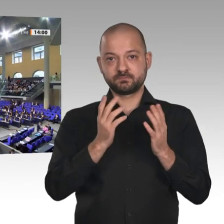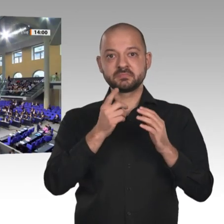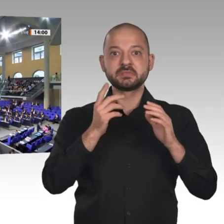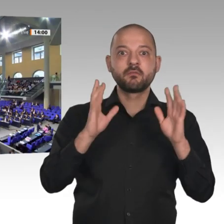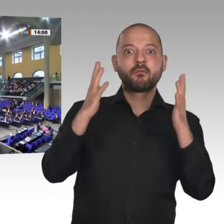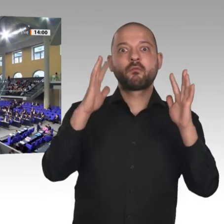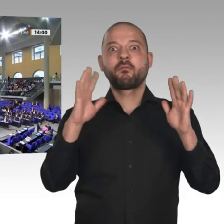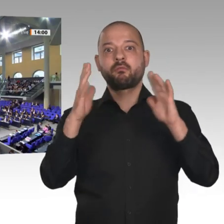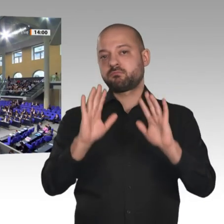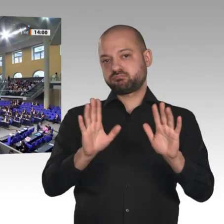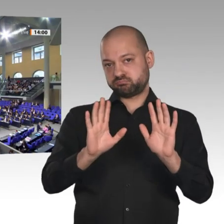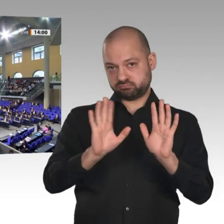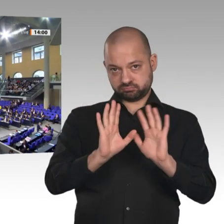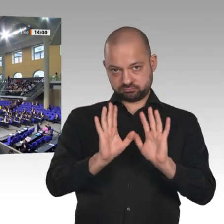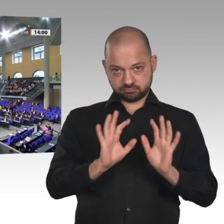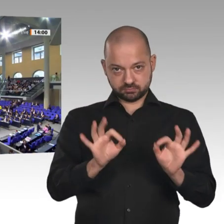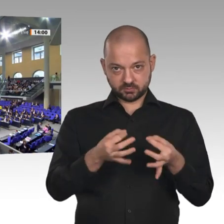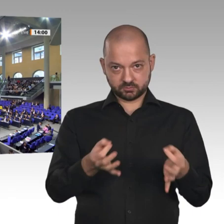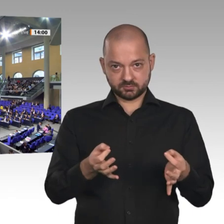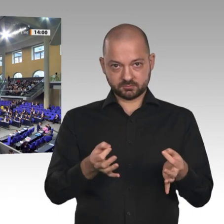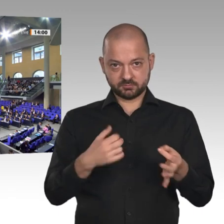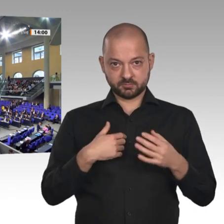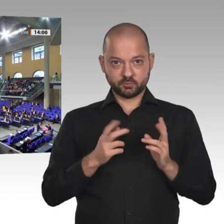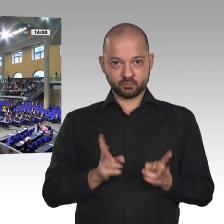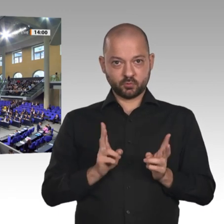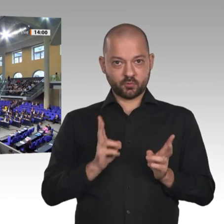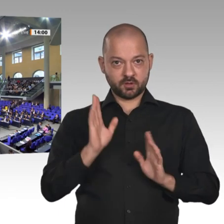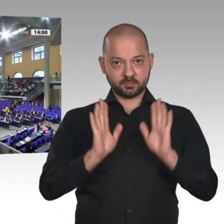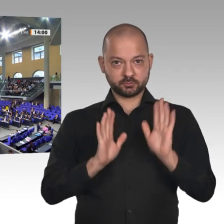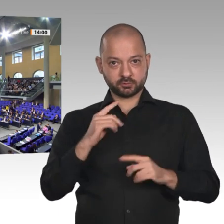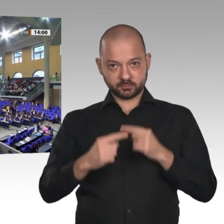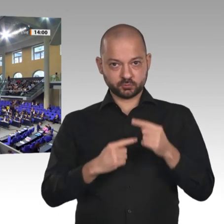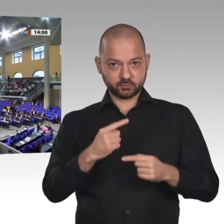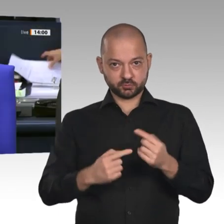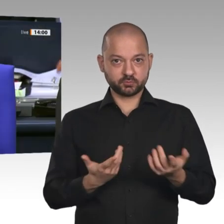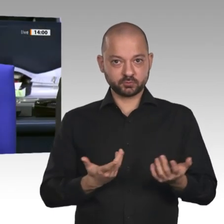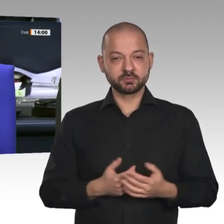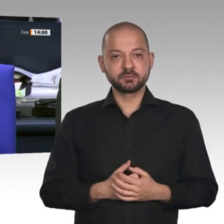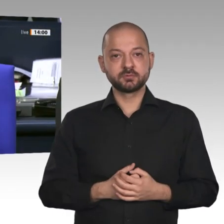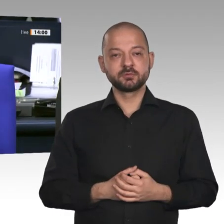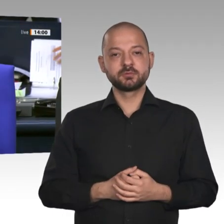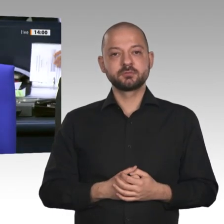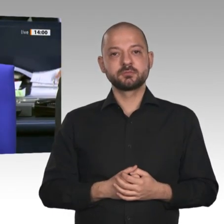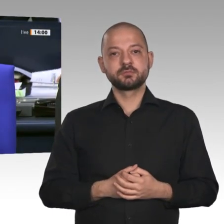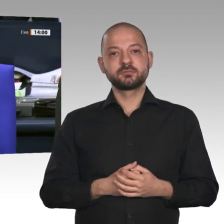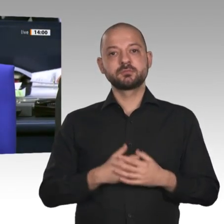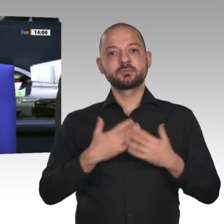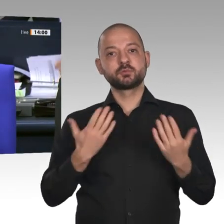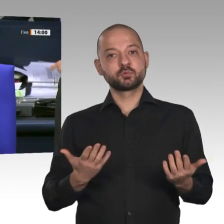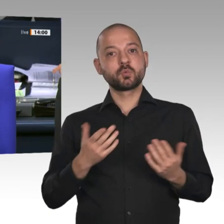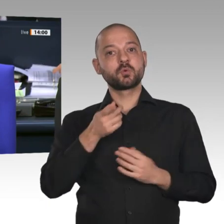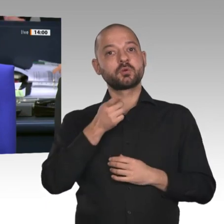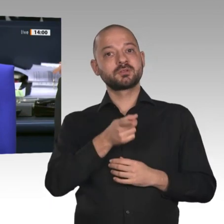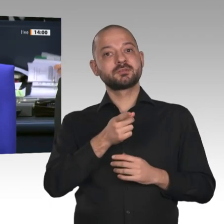Bitte jetzt von Beifallsbekundungen abzusehen. Wir sind immer noch in den Abstimmungen zu den Anträgen, die